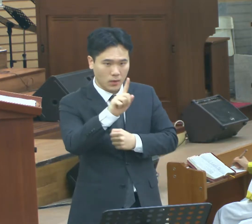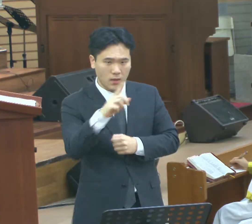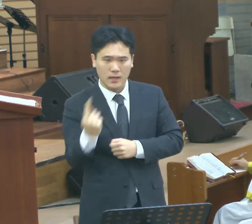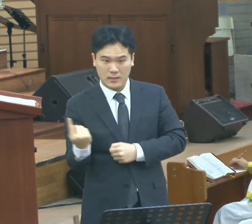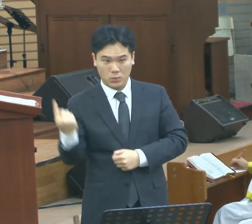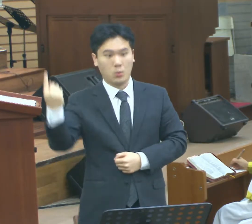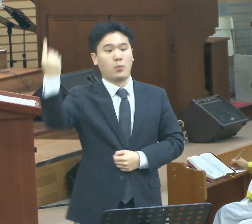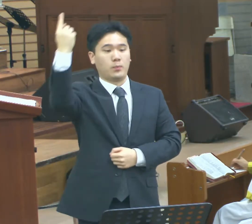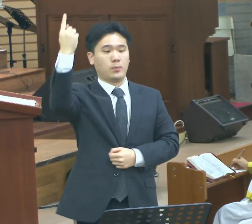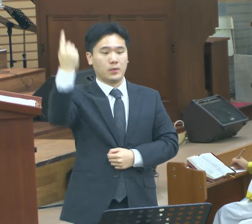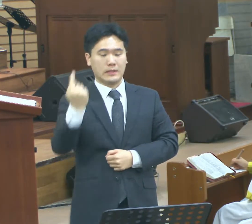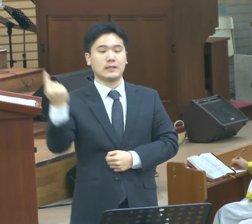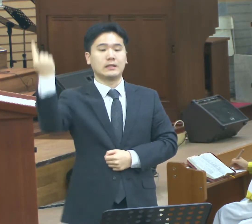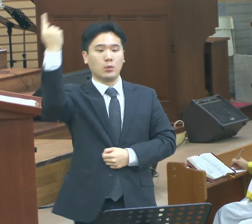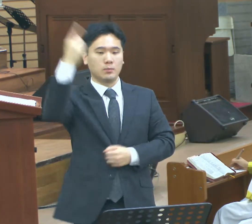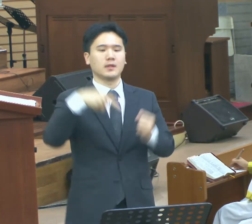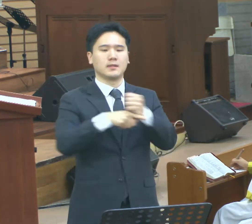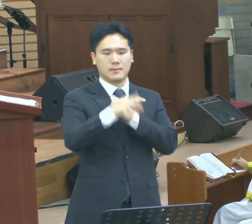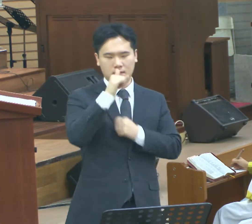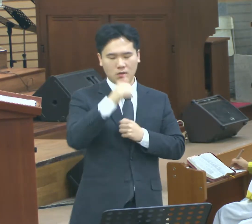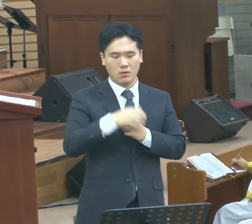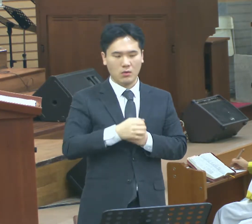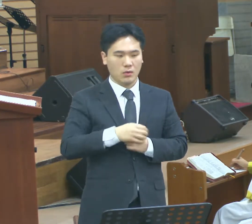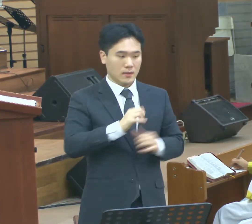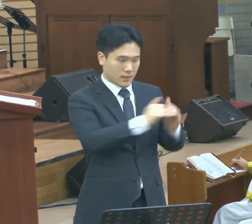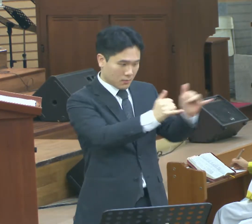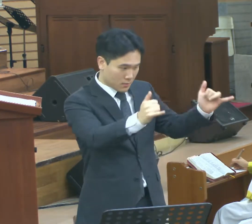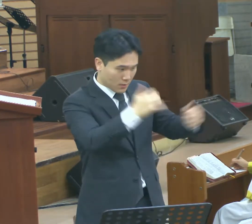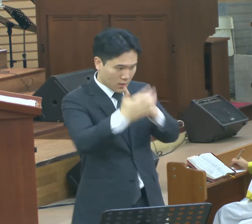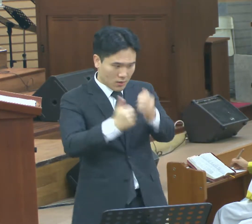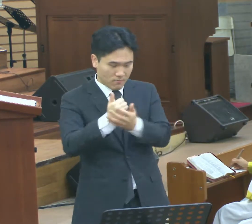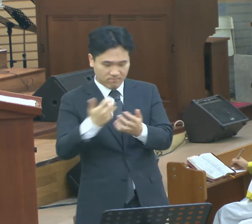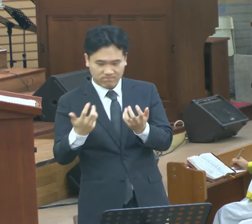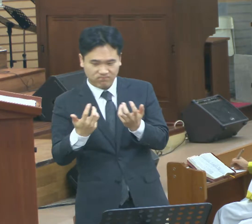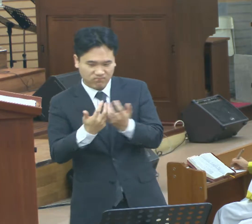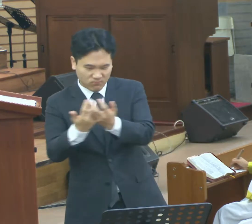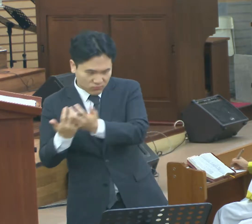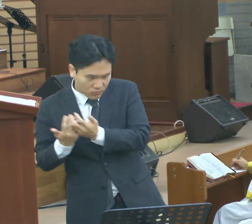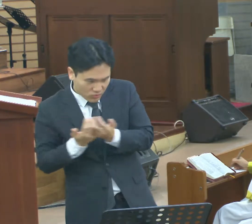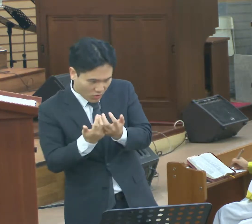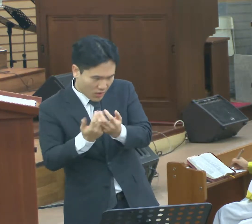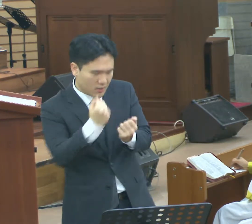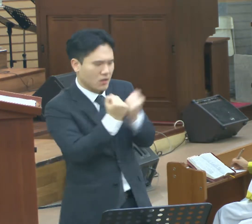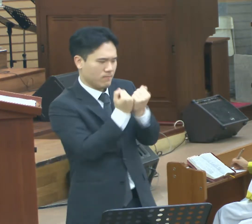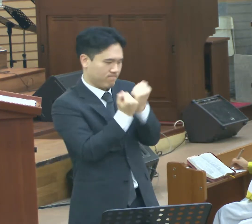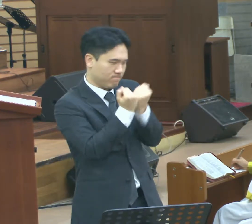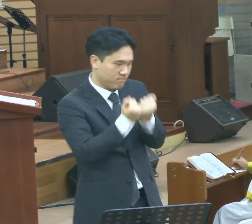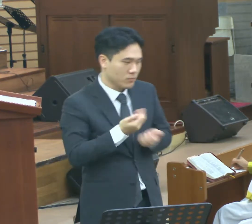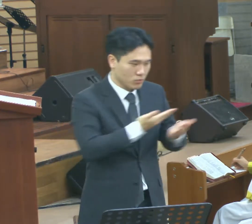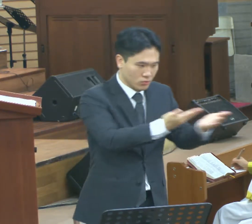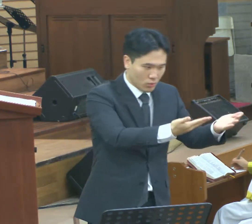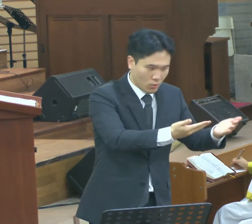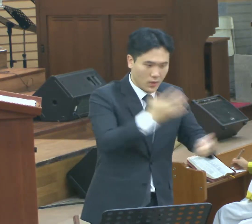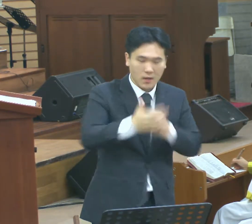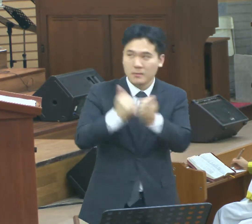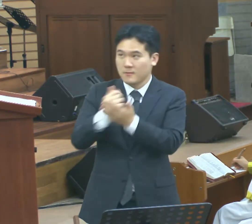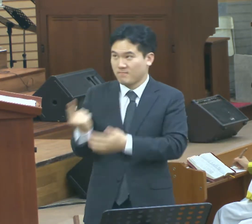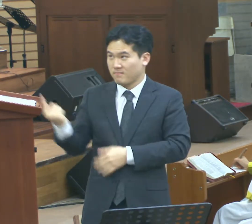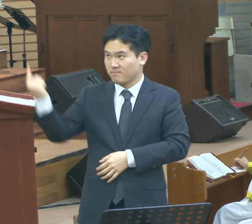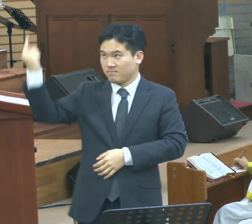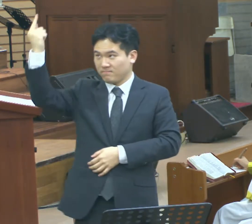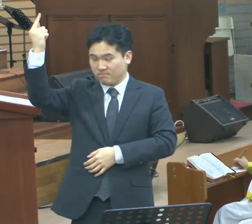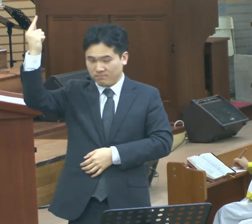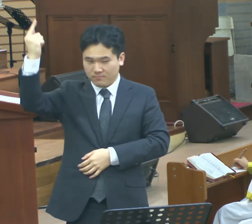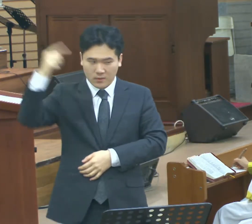사람들에게 하나님의 그 풍성함을 말하고 사람들에게 그 높으심을 만민 가운데